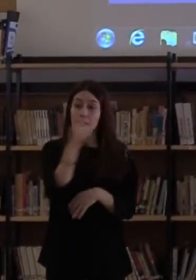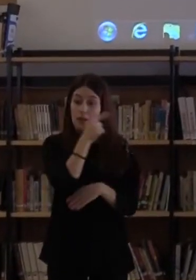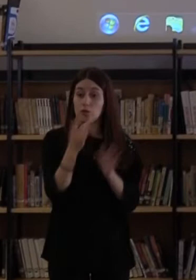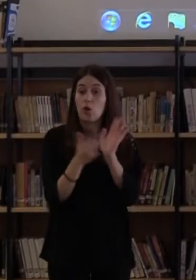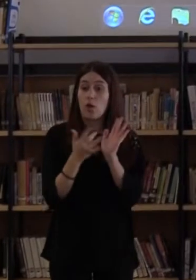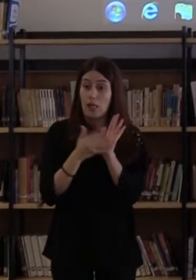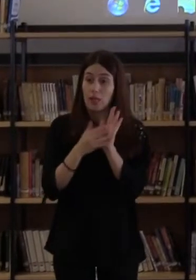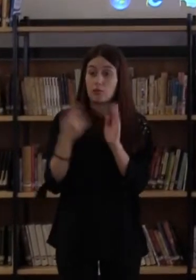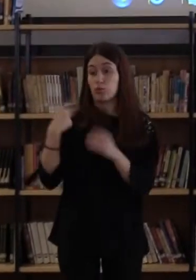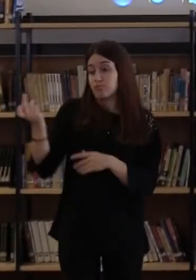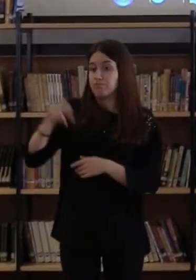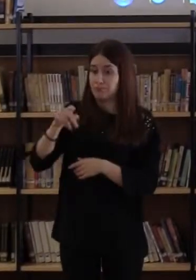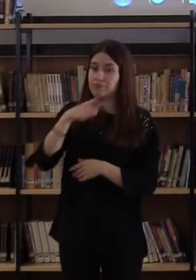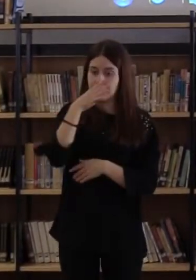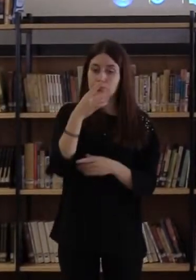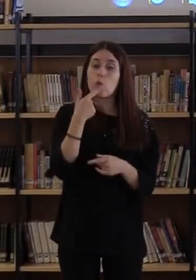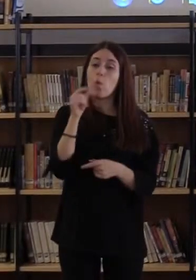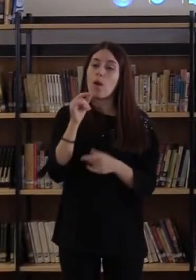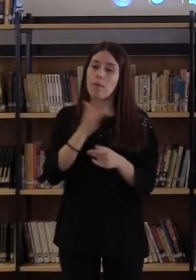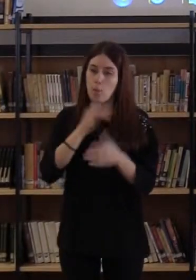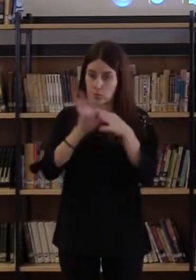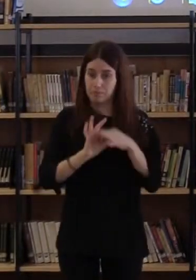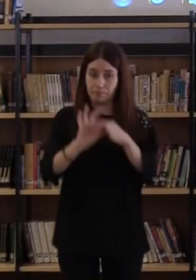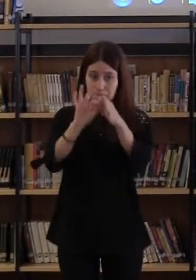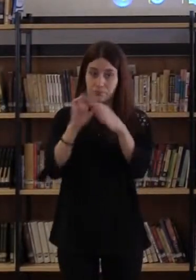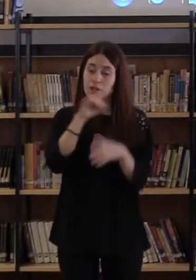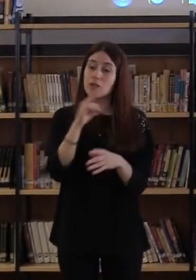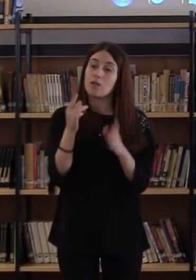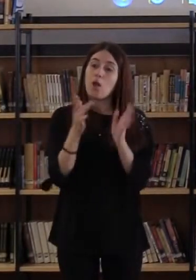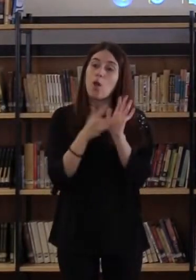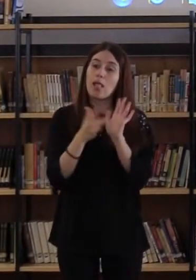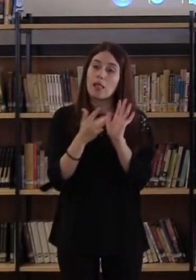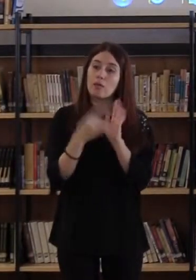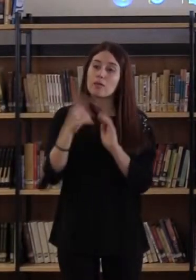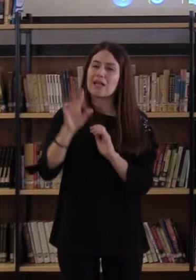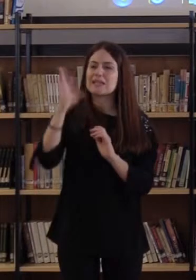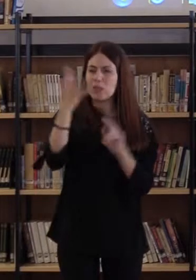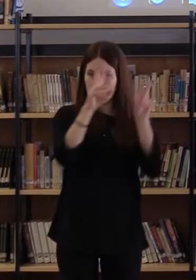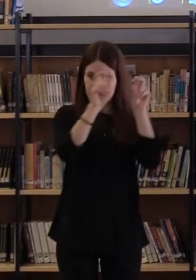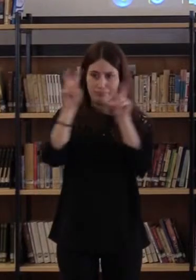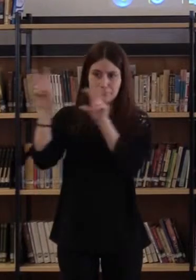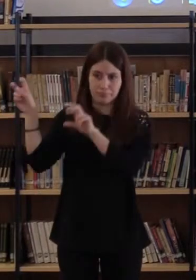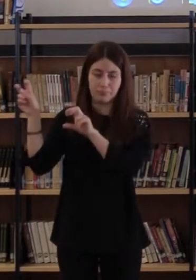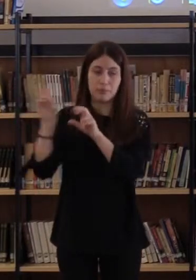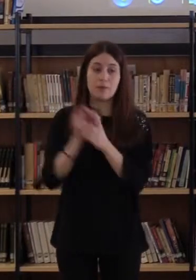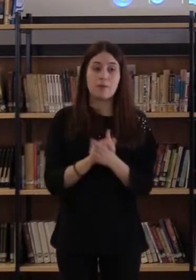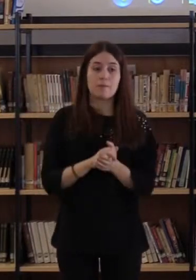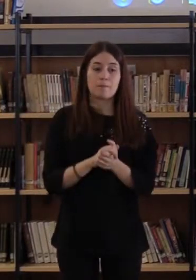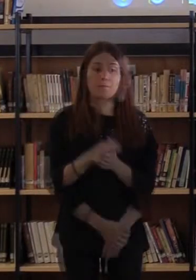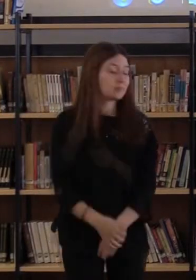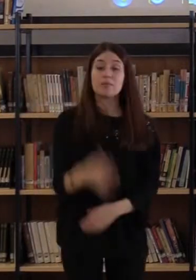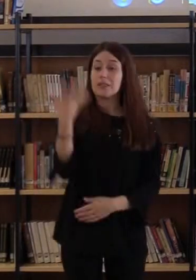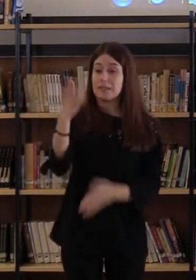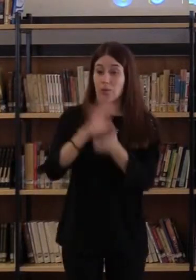livro que nos traz aqui hoje, chama-se Por Amor-se, é um livro que está constituído por cinco capítulos, fala-se sobre